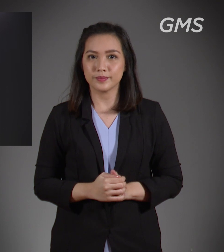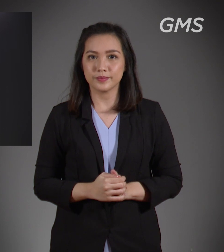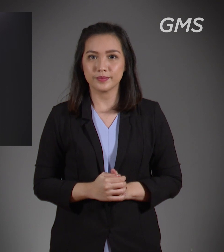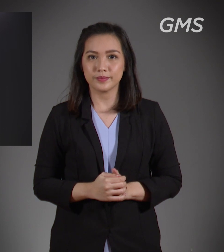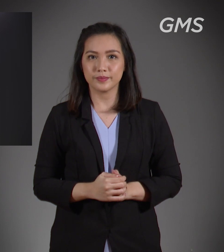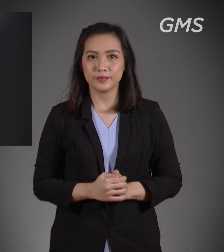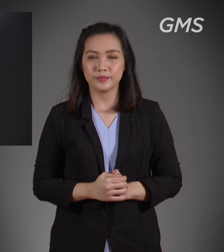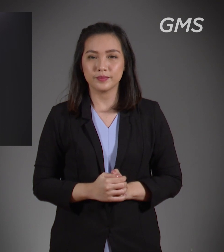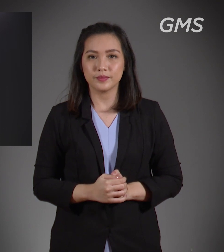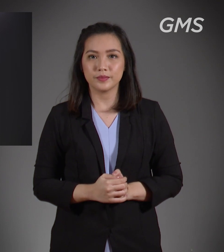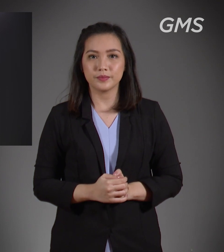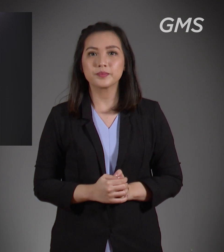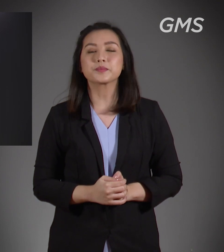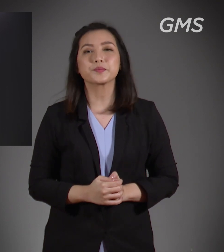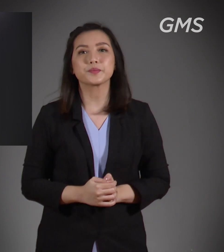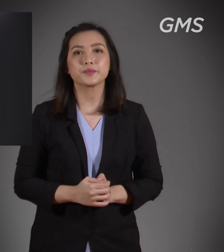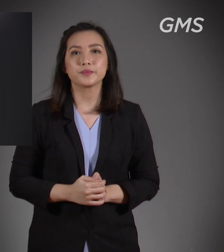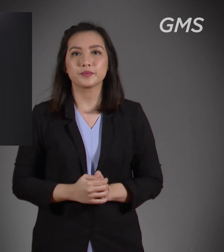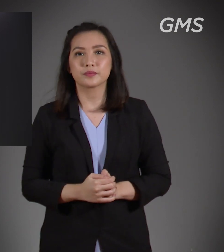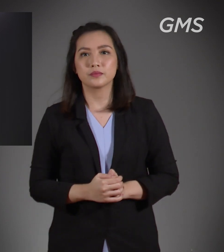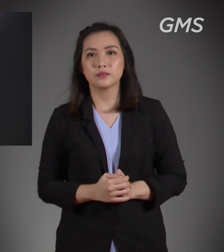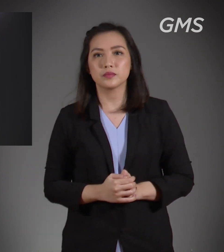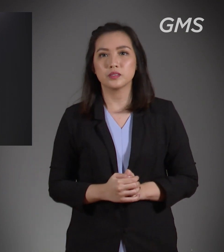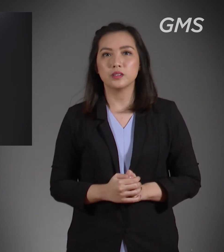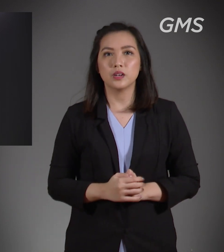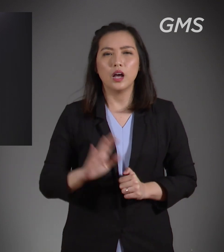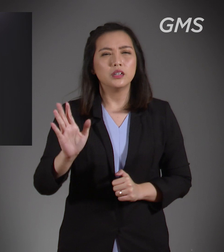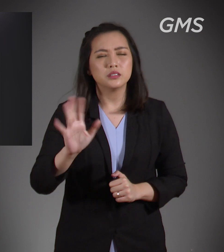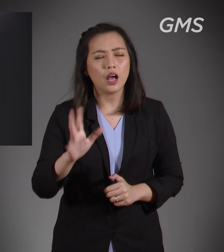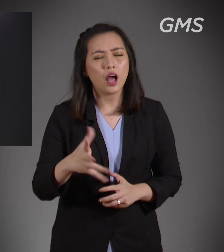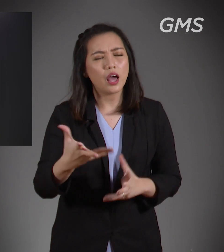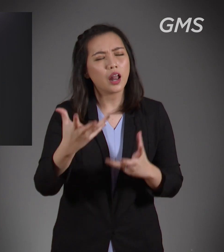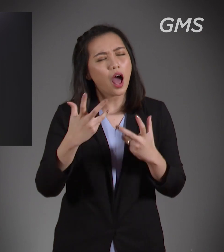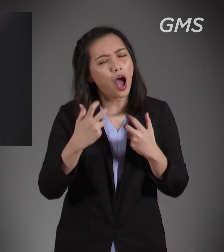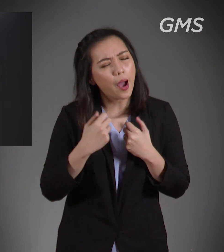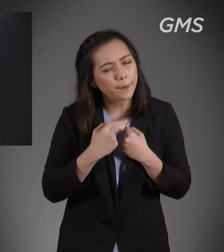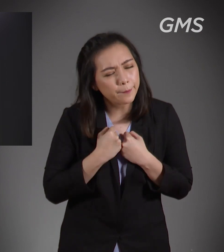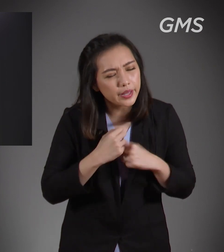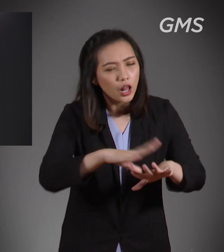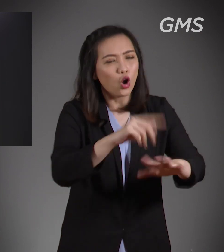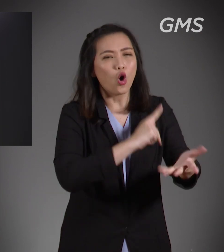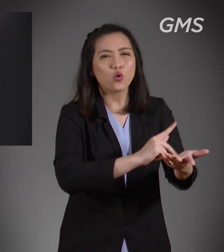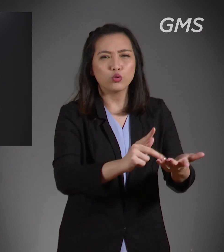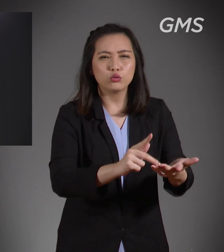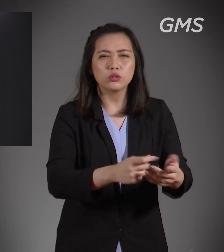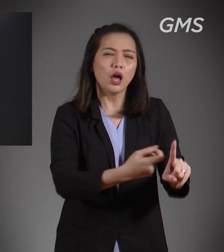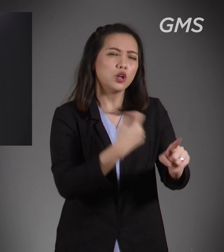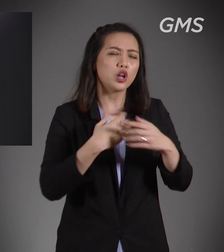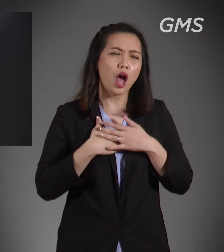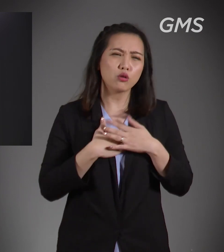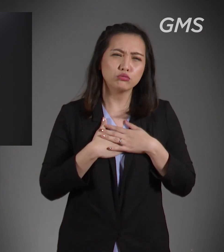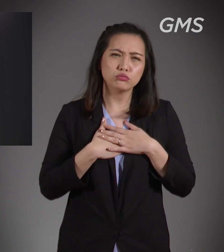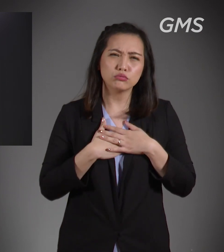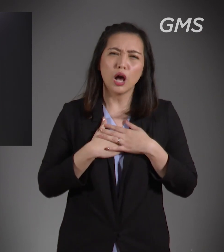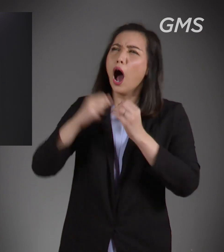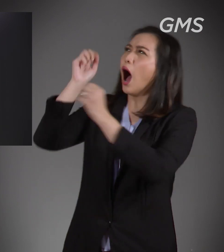kita renungkan perkataannya. Jangan ambil Roh Kudusmu daripadaku dan jangan buang aku dari hadiratmu. Yang paling ditakuti